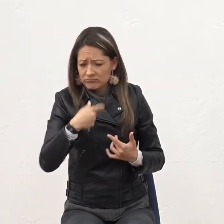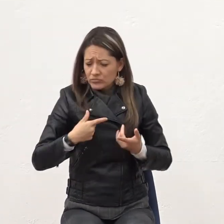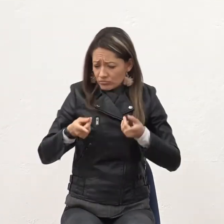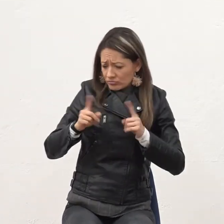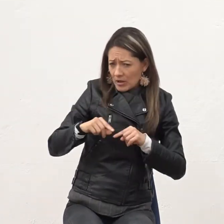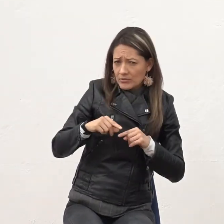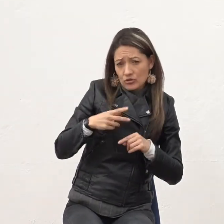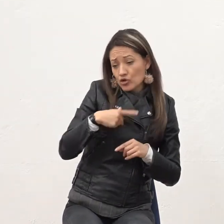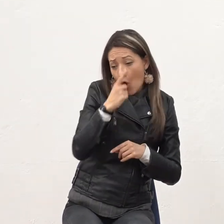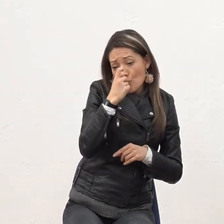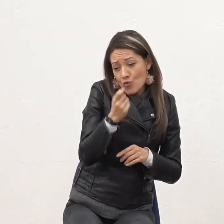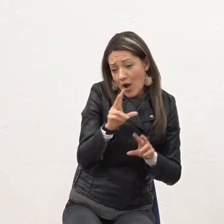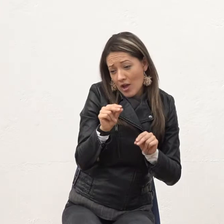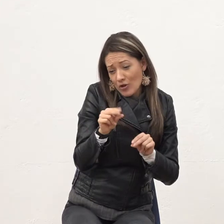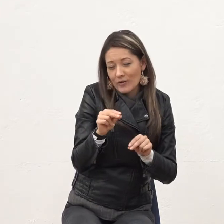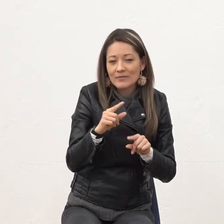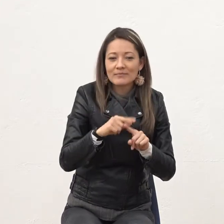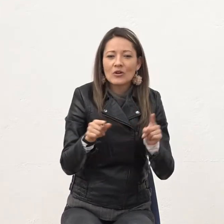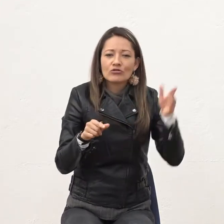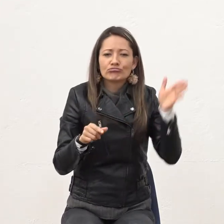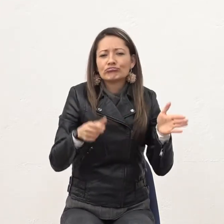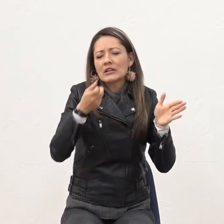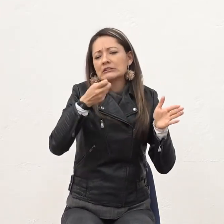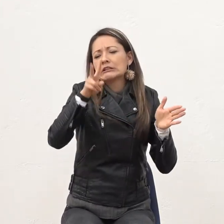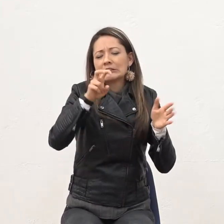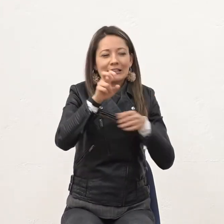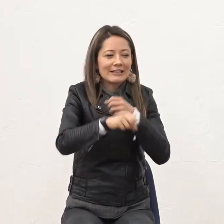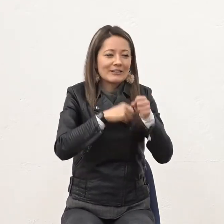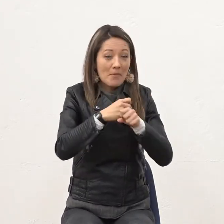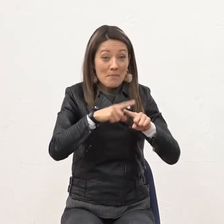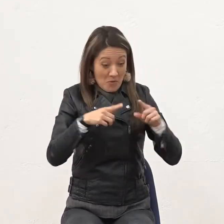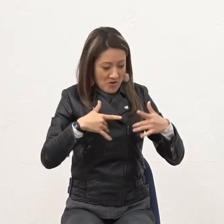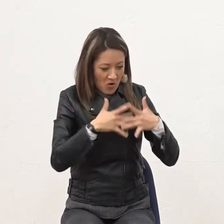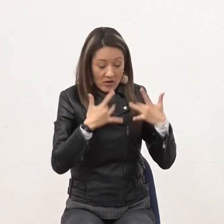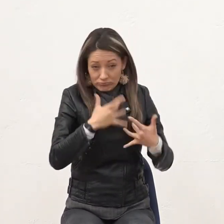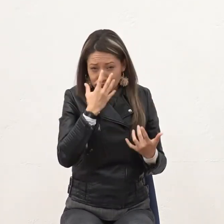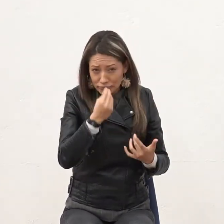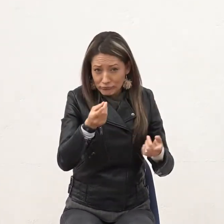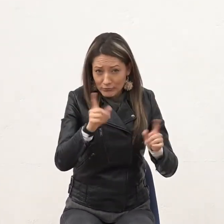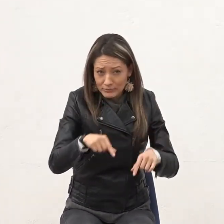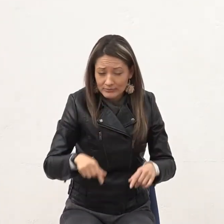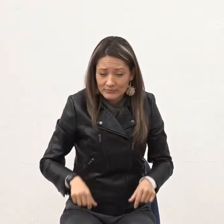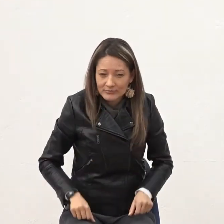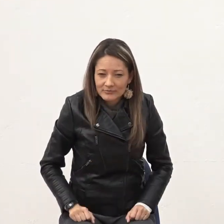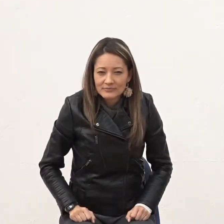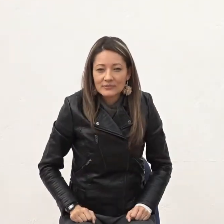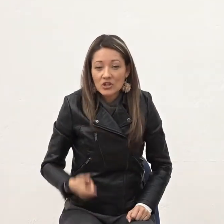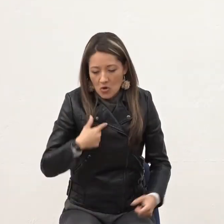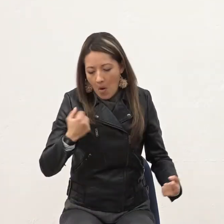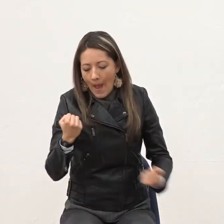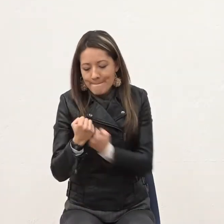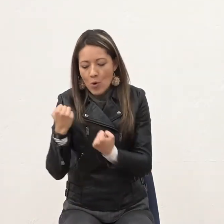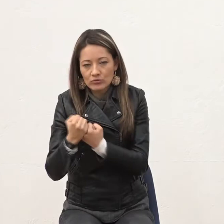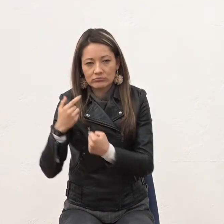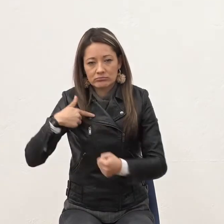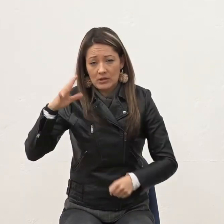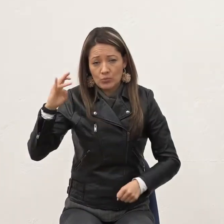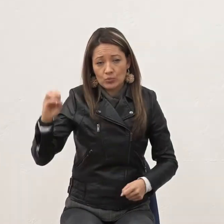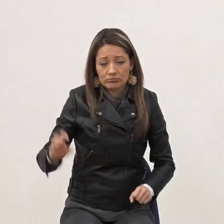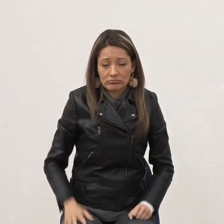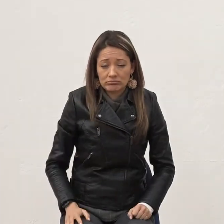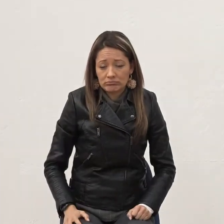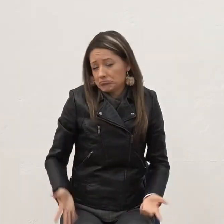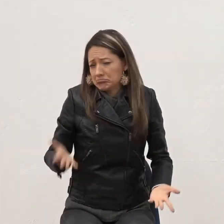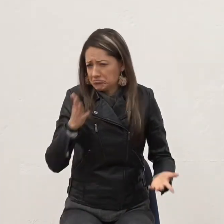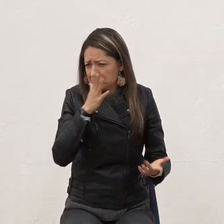también. Yo no era bruja, pero bueno, era muy chiquita, tenía 17 años, pero igual, yo apoyaba lo que él hacía. Yo